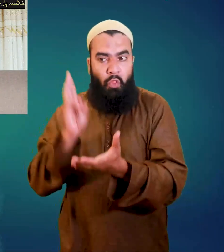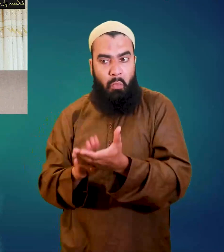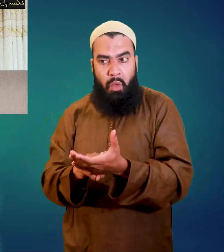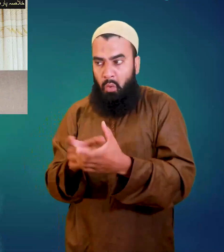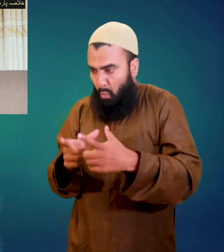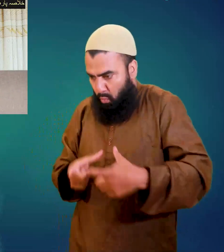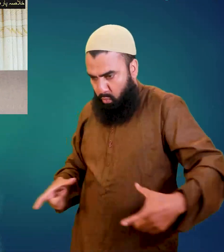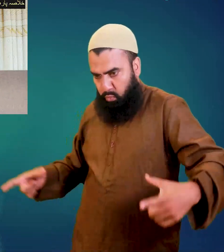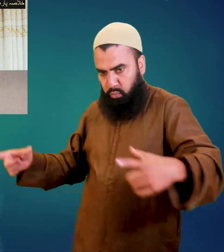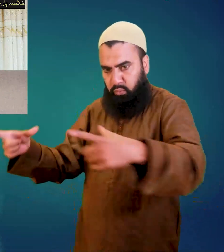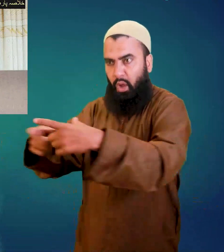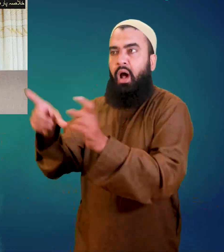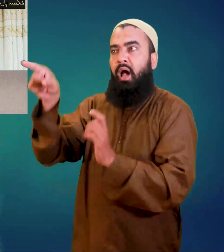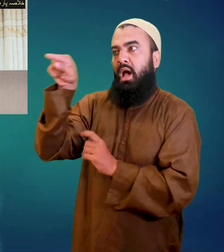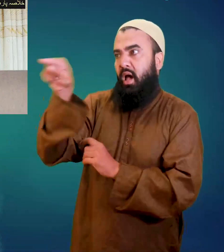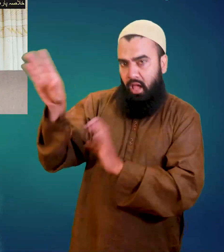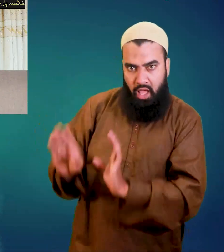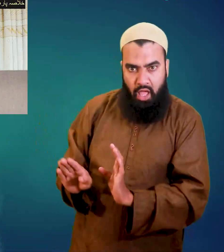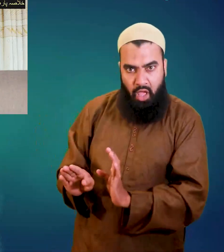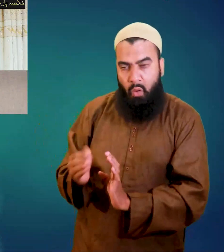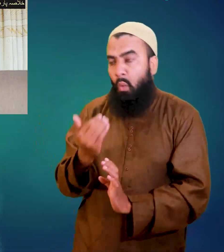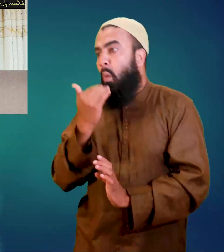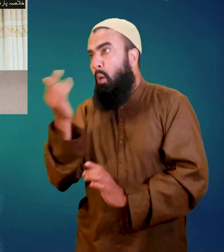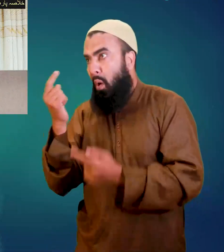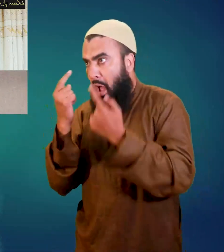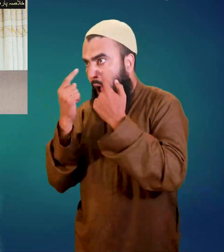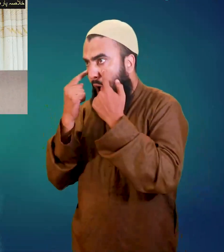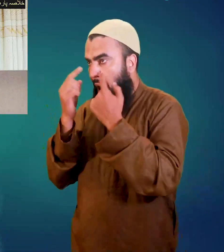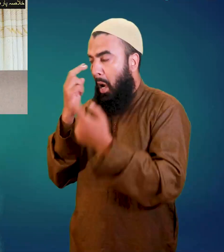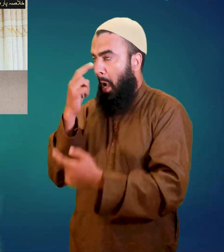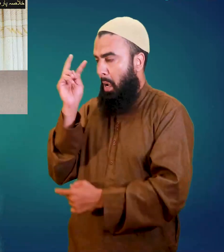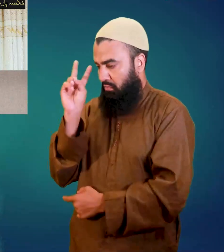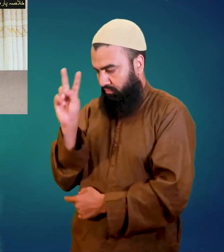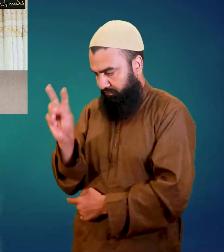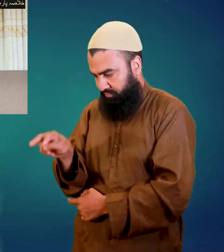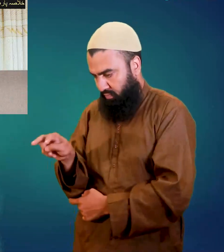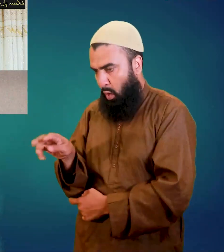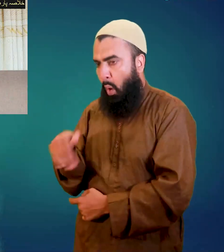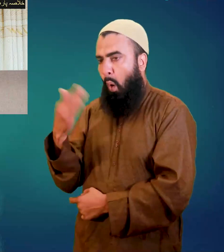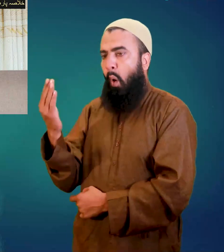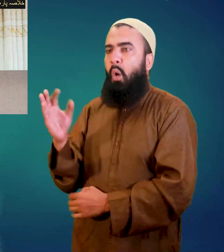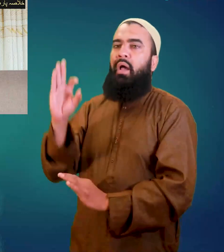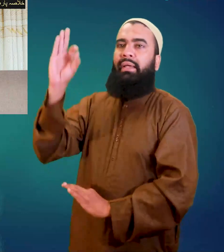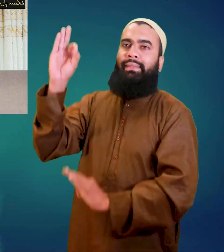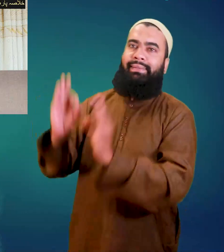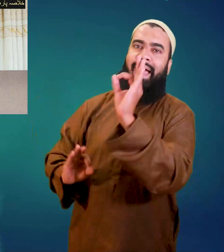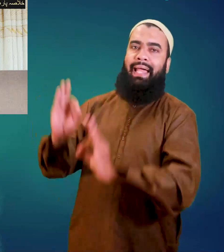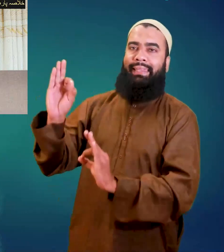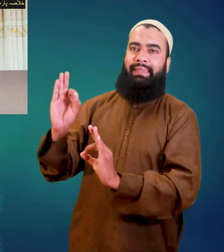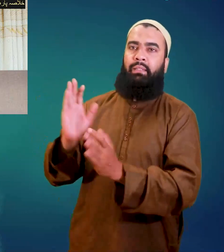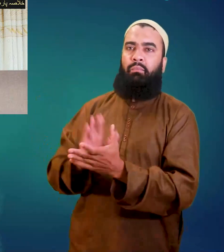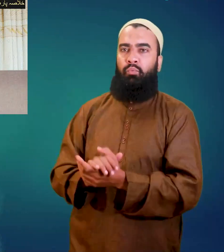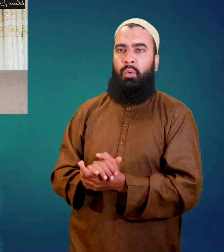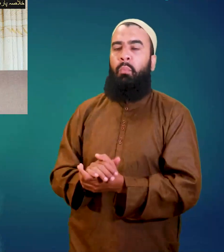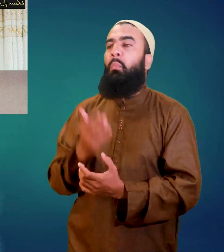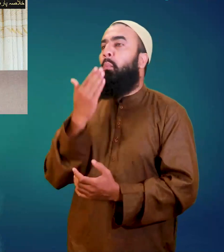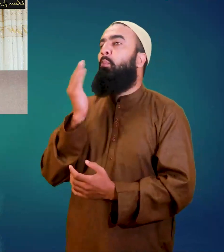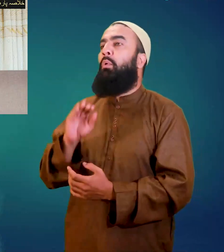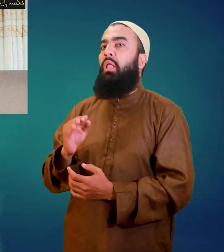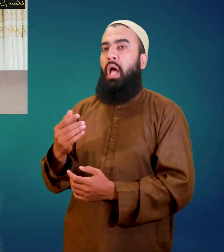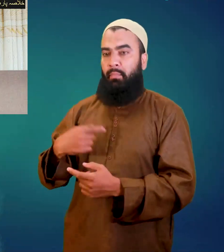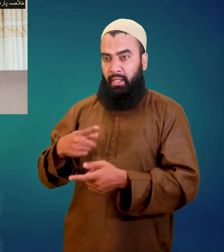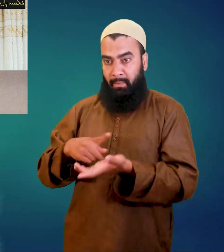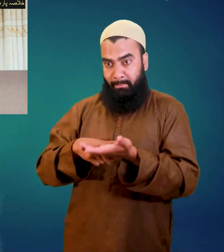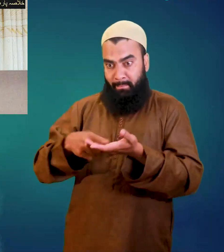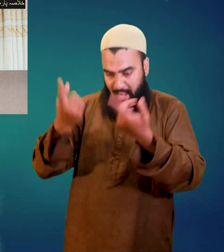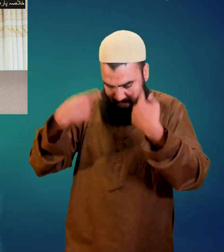وَيَحْفَظُوا فُرُوجَهُمْ، اور اپنی شرمگاہوں کی حفاظت کریں، یعنی عفت اور پاک دامنی کے لیے نگاہوں کی